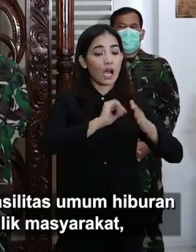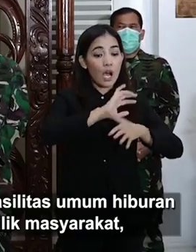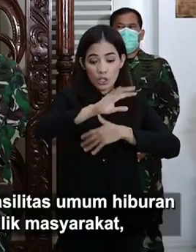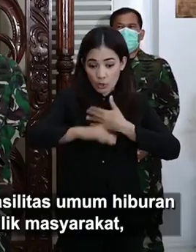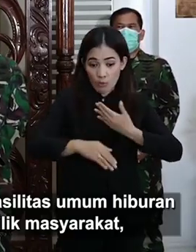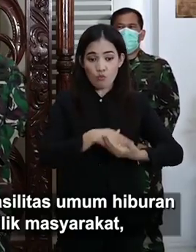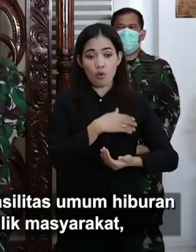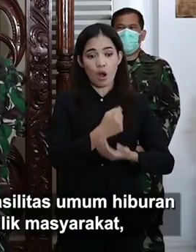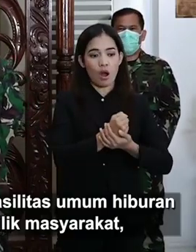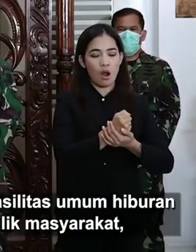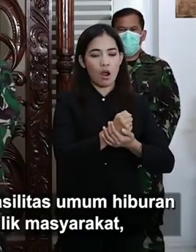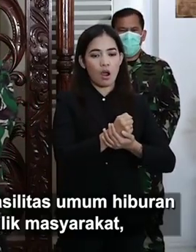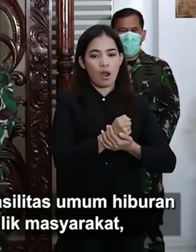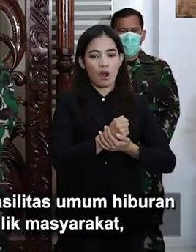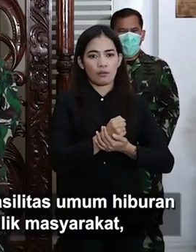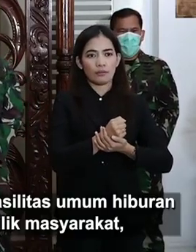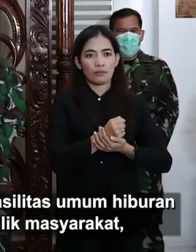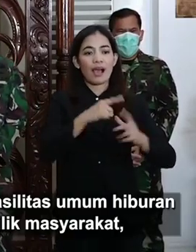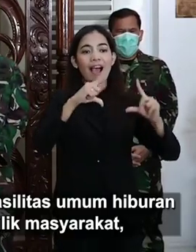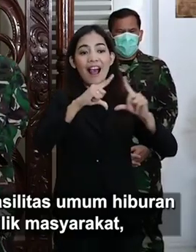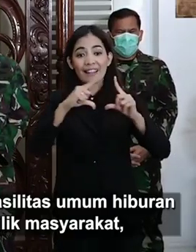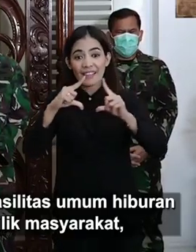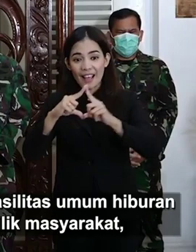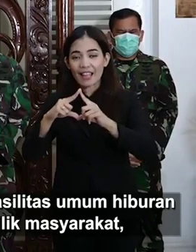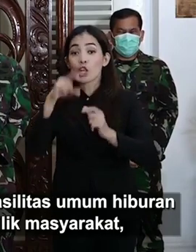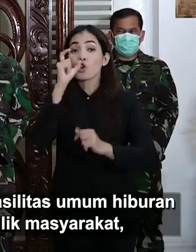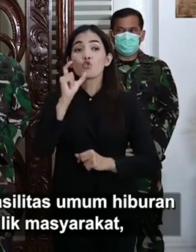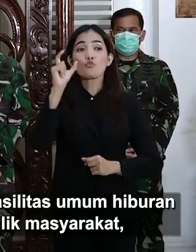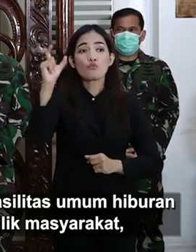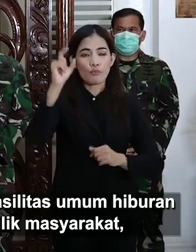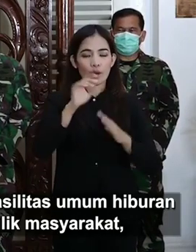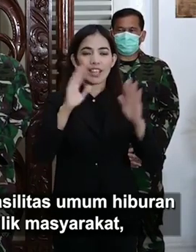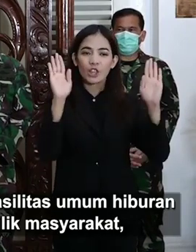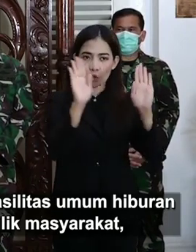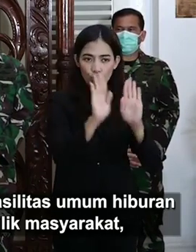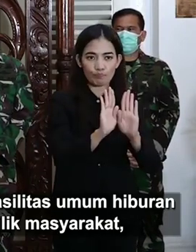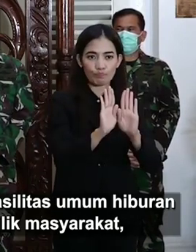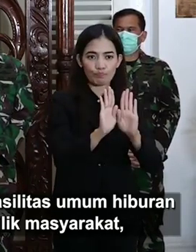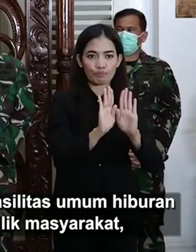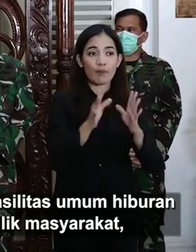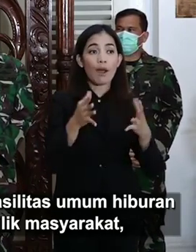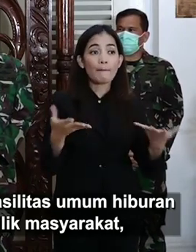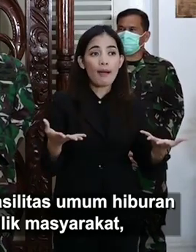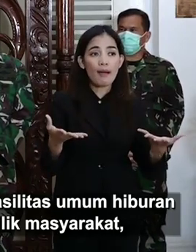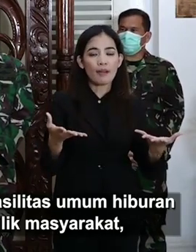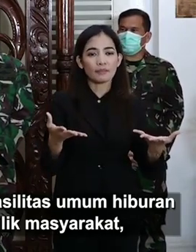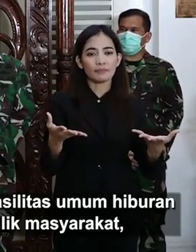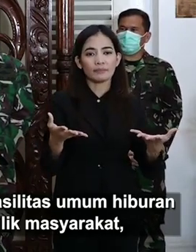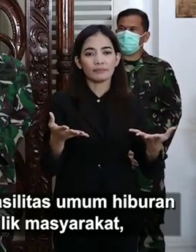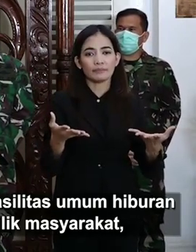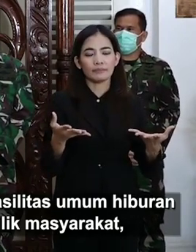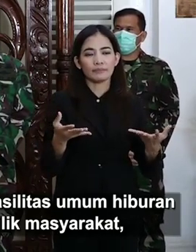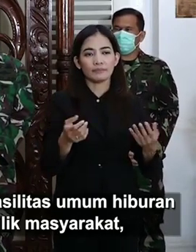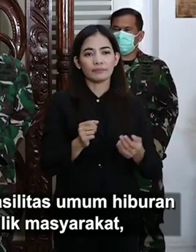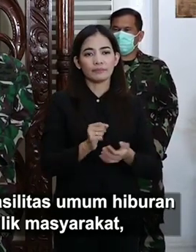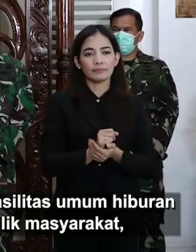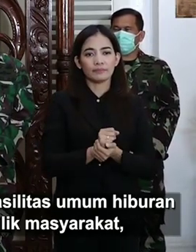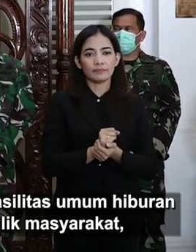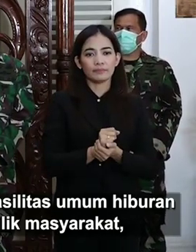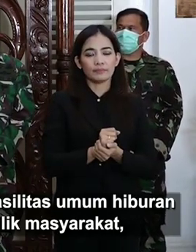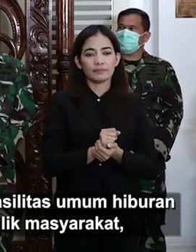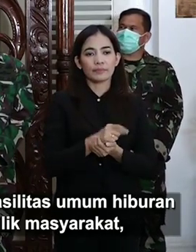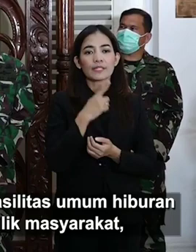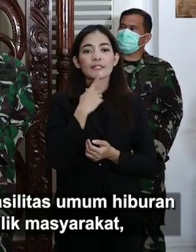semua fasilitas umum tutup, baik itu fasilitas